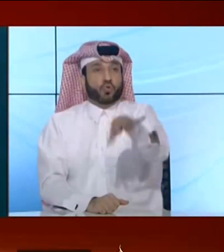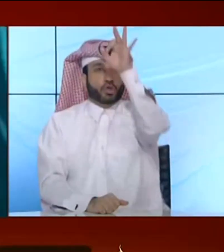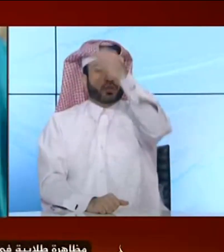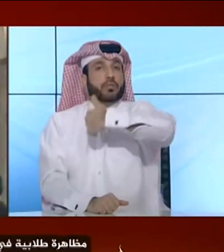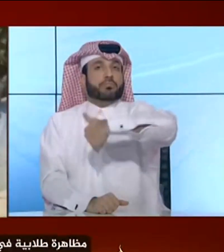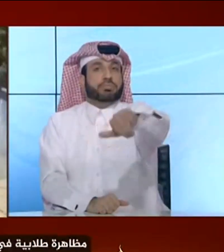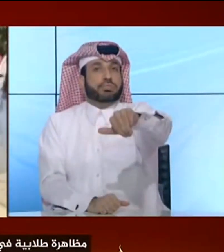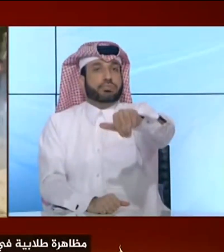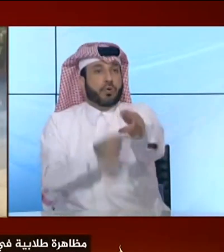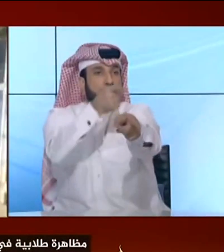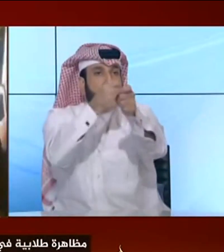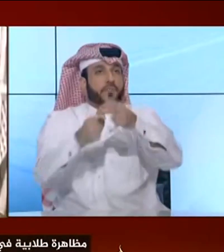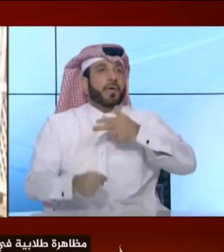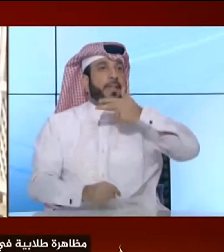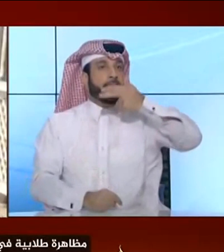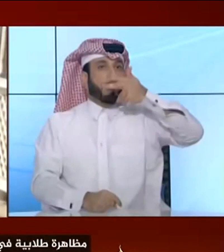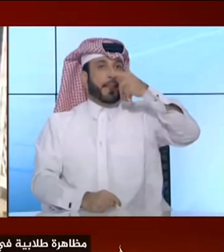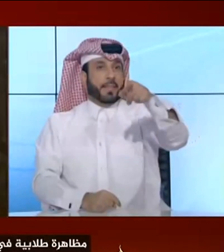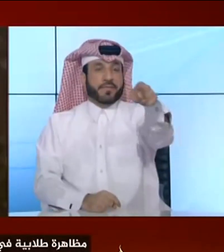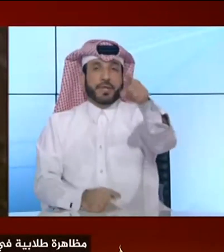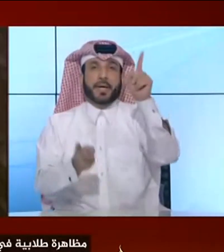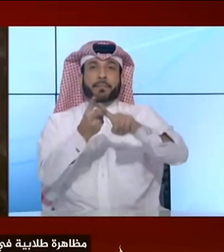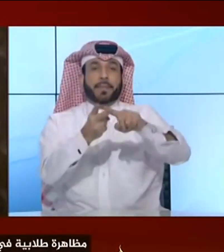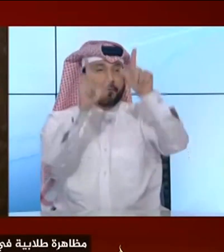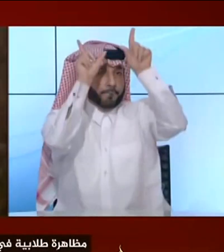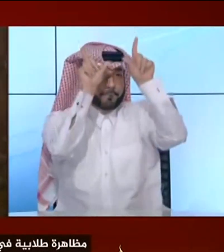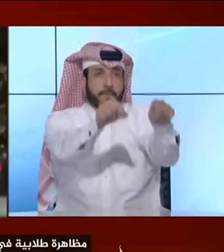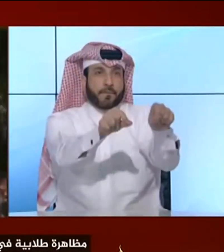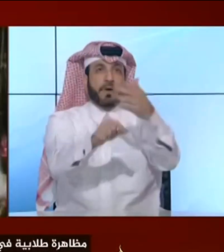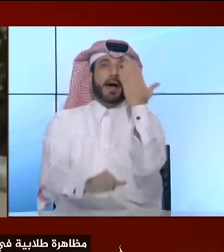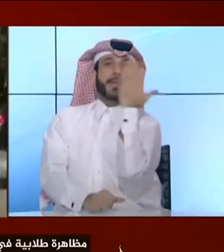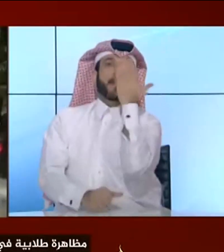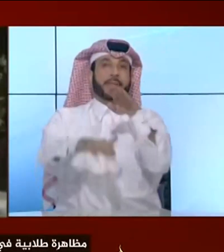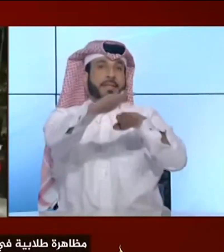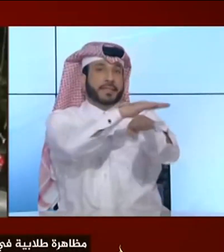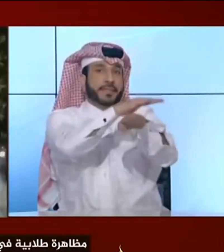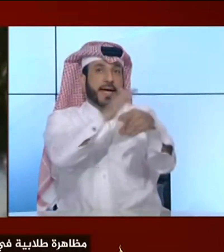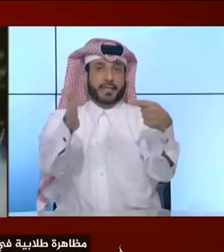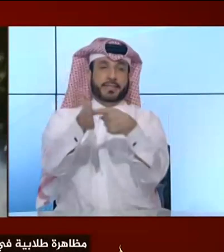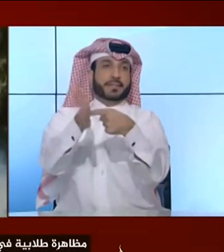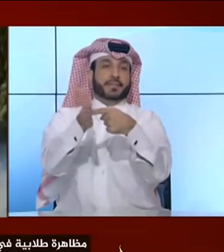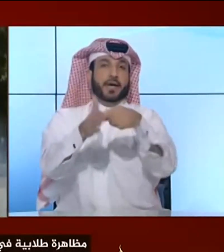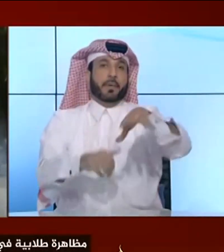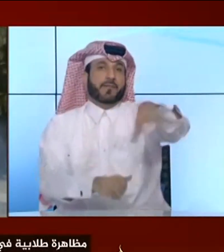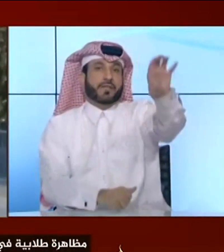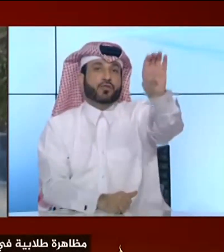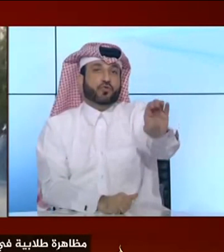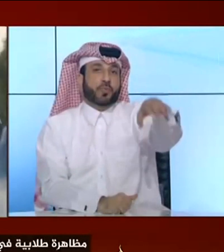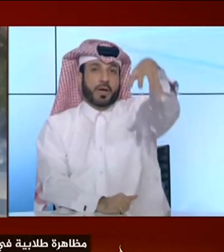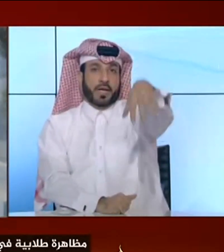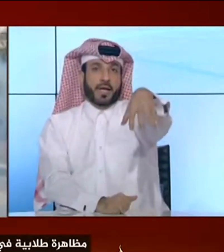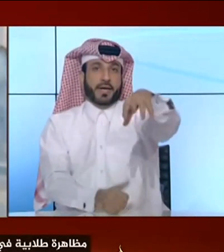قوته الامن بقنابل الغاز المسيل للدموع على مظاهره طلابيه داخل اسوار جامعه الفيوم